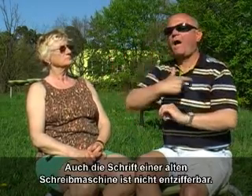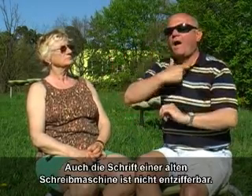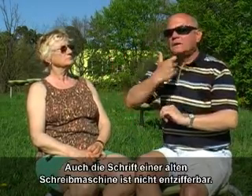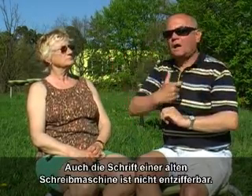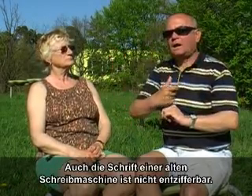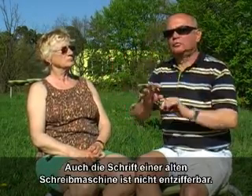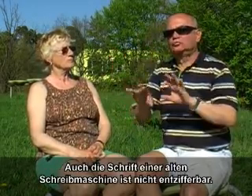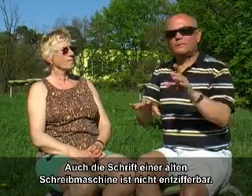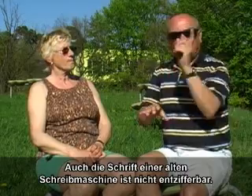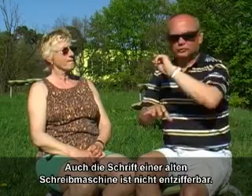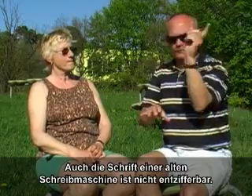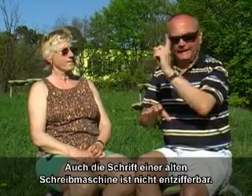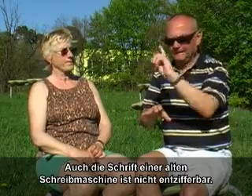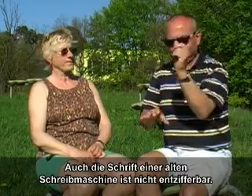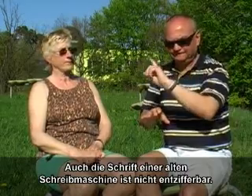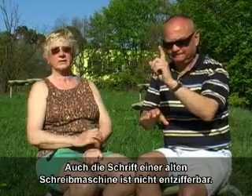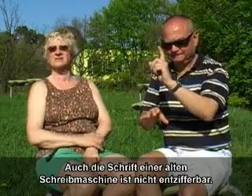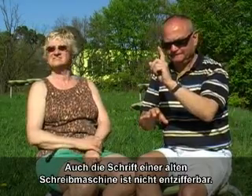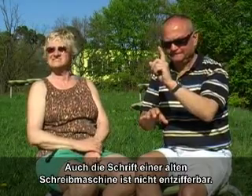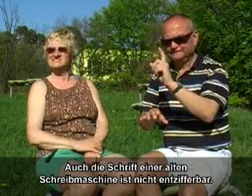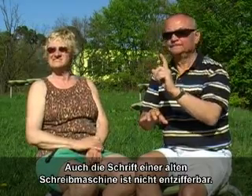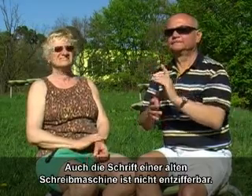Auch die Schrift einer alten Schreibmaschine ist nicht entzifferbar.